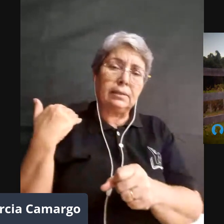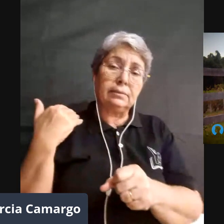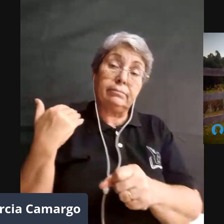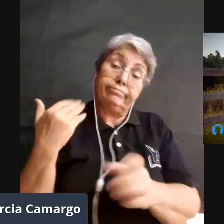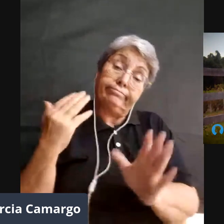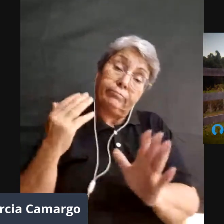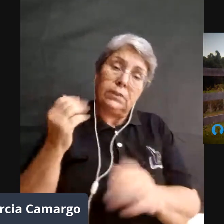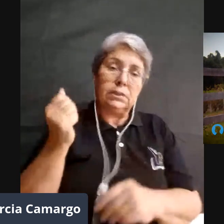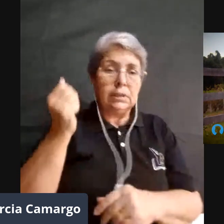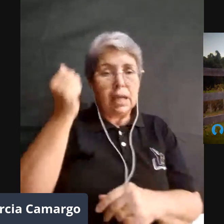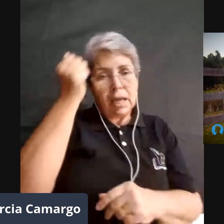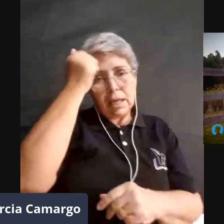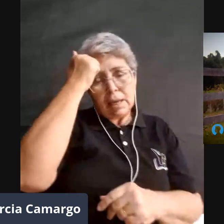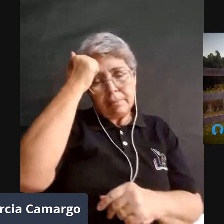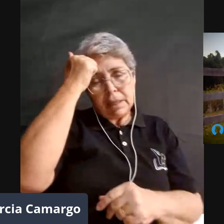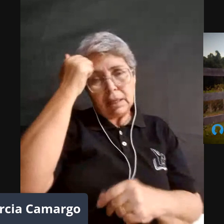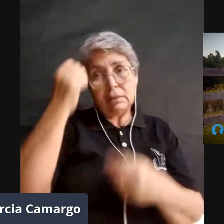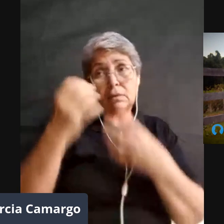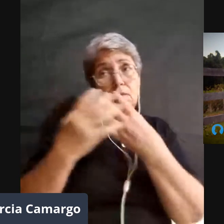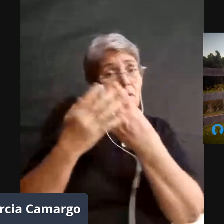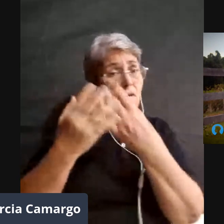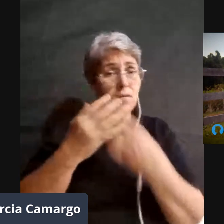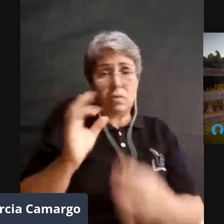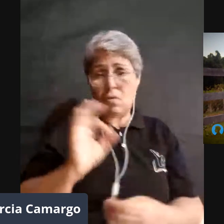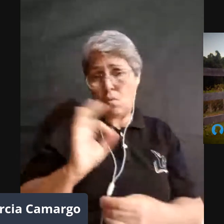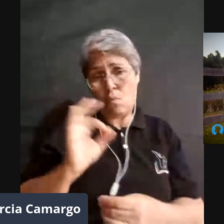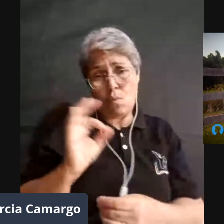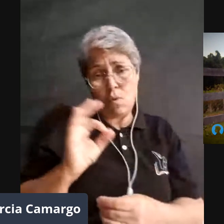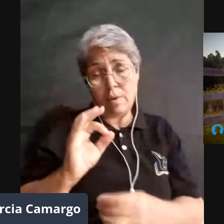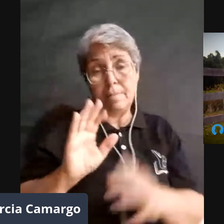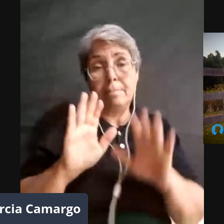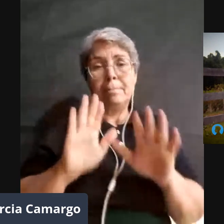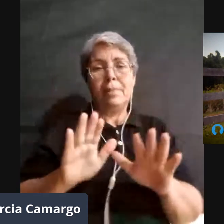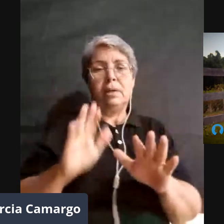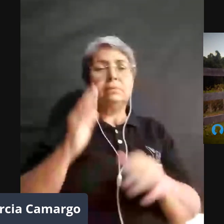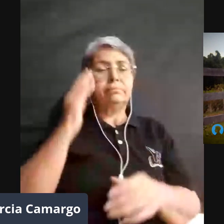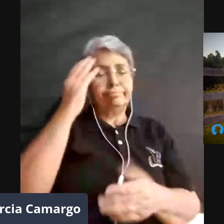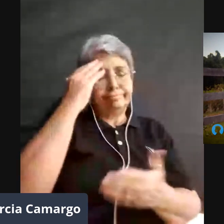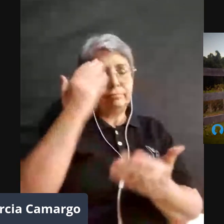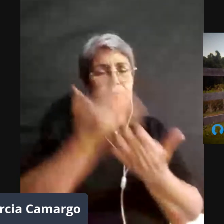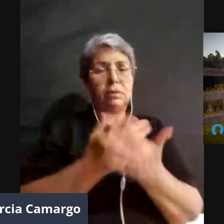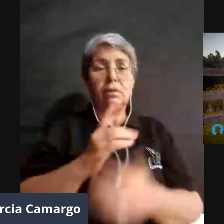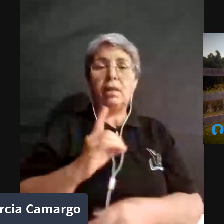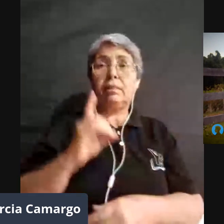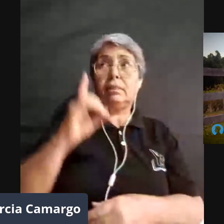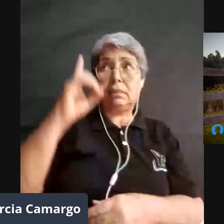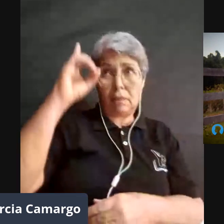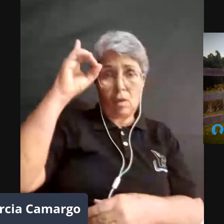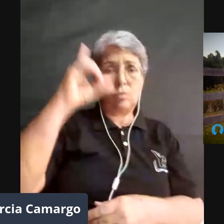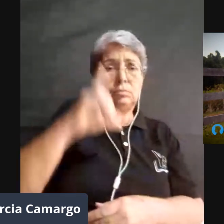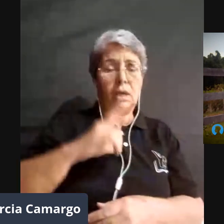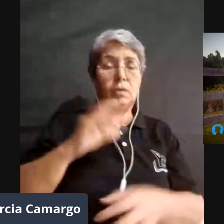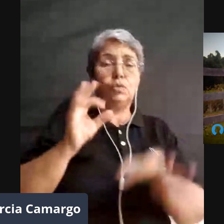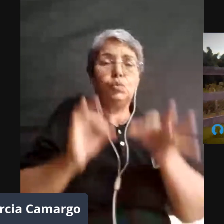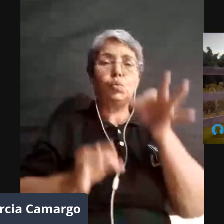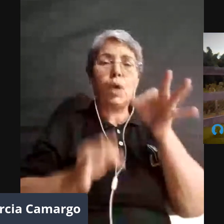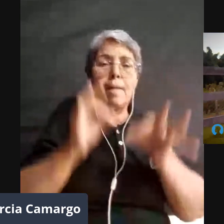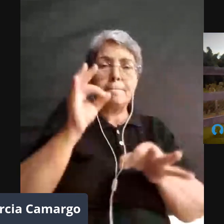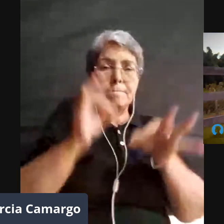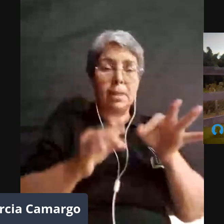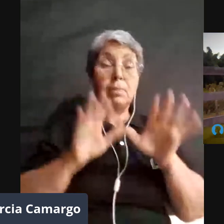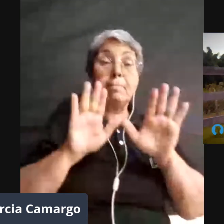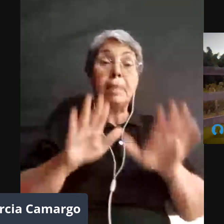o único capaz de julgar pensamentos, intenções e sentimentos, Deus os julgue. Mas o que nós queremos levantar aqui é